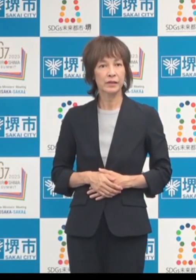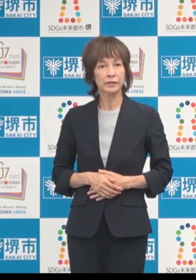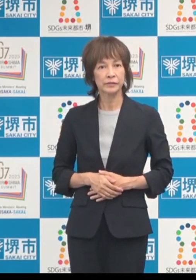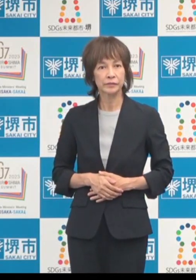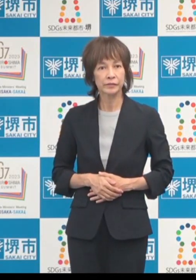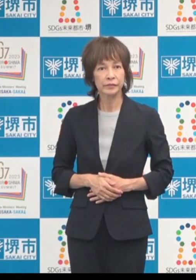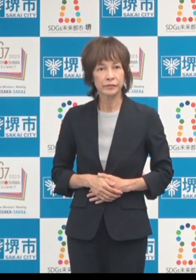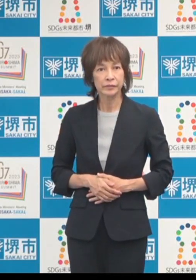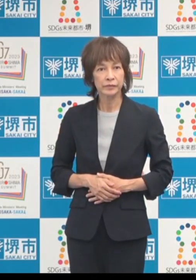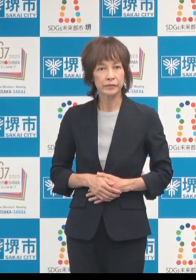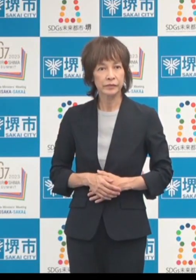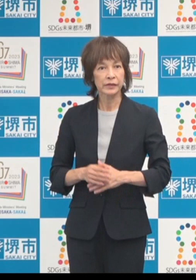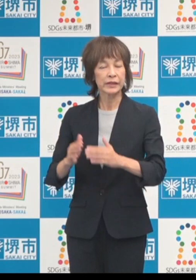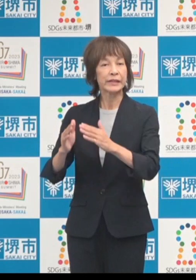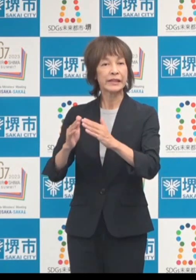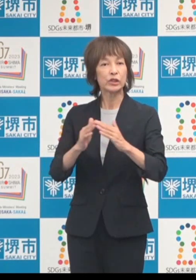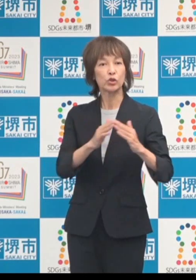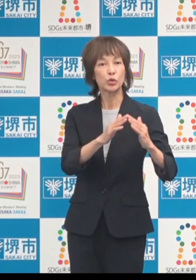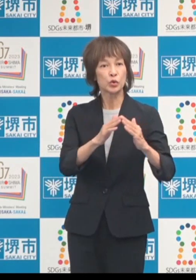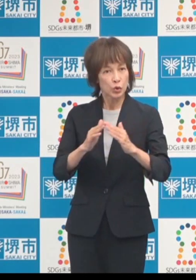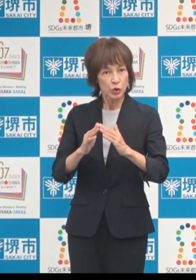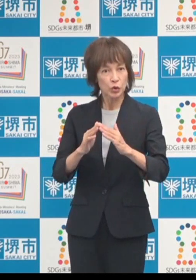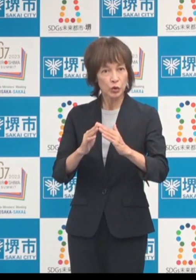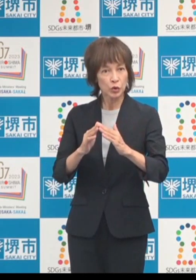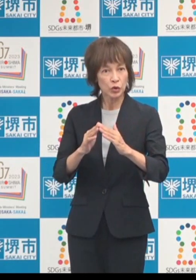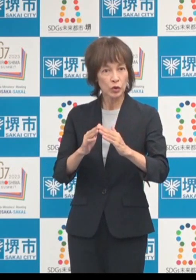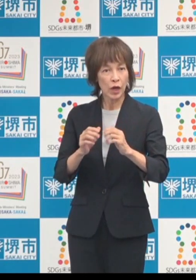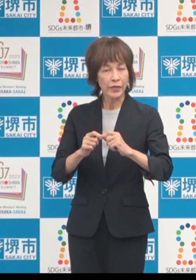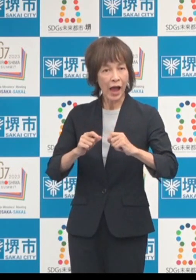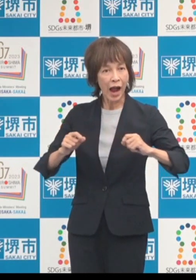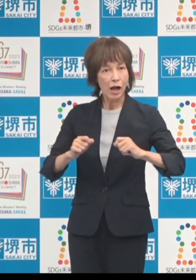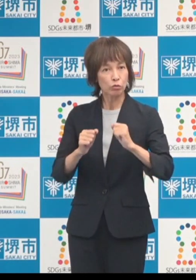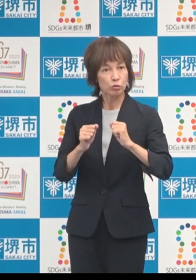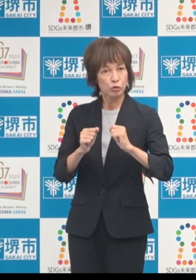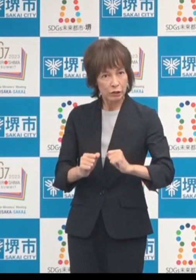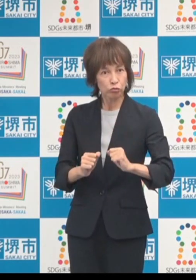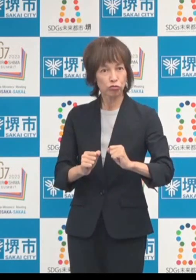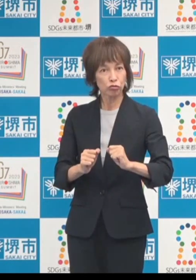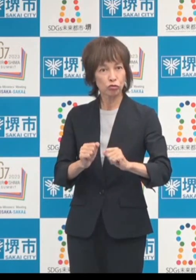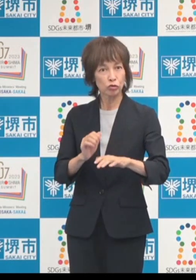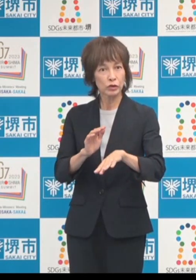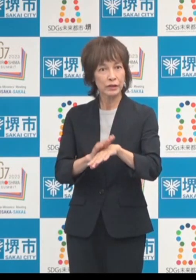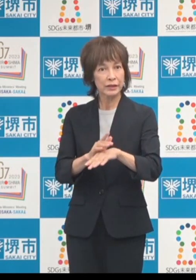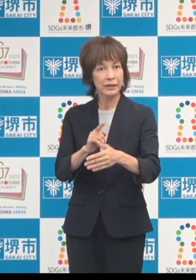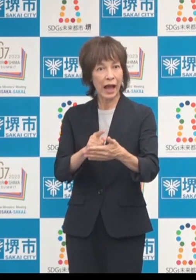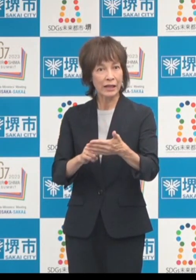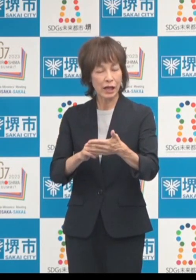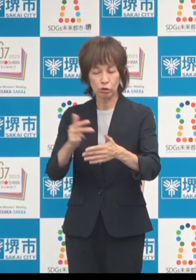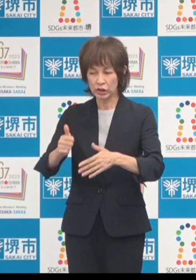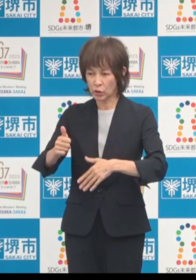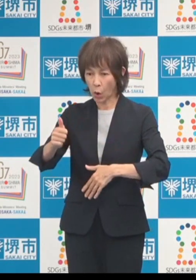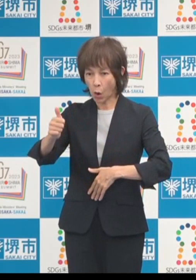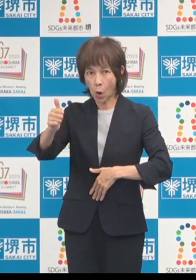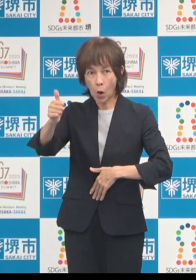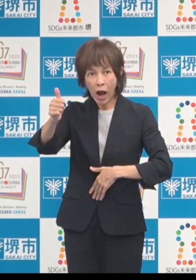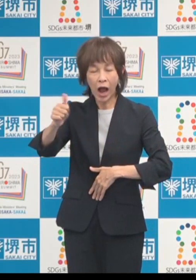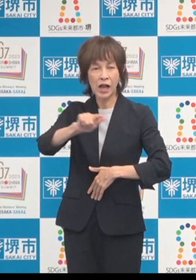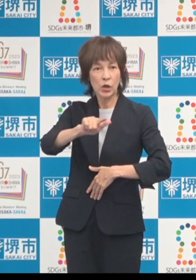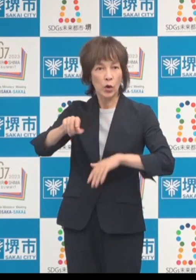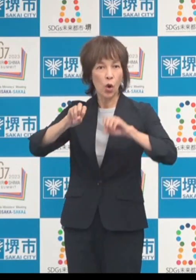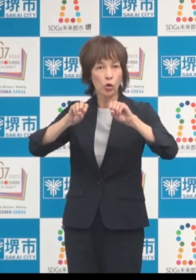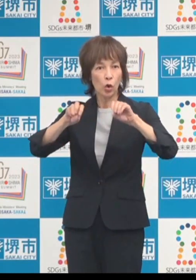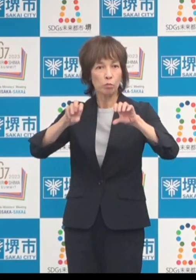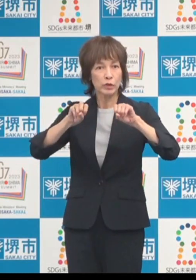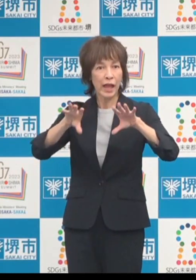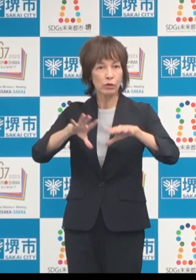移住定住対策とかという流れで、市長がまあトップセールスをやっていろいろま